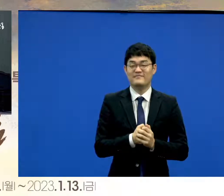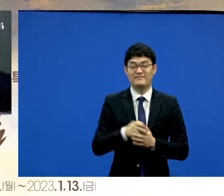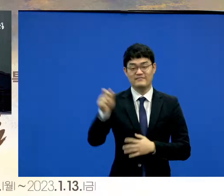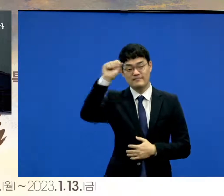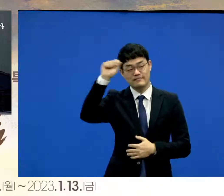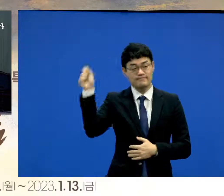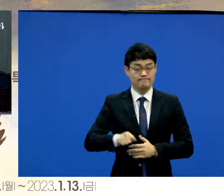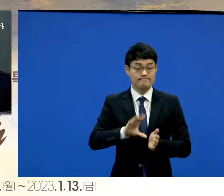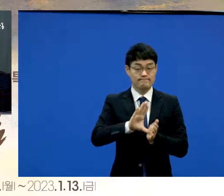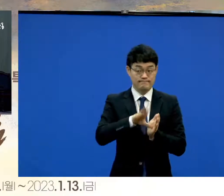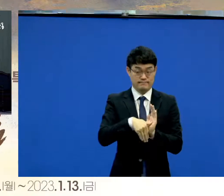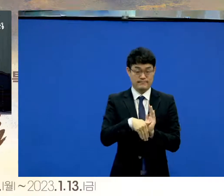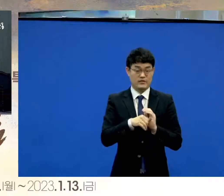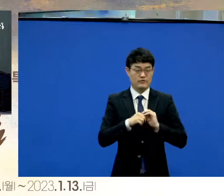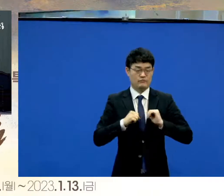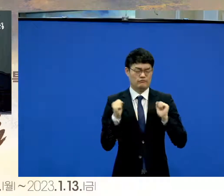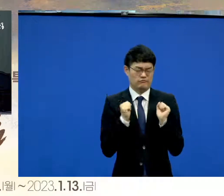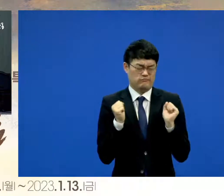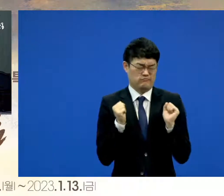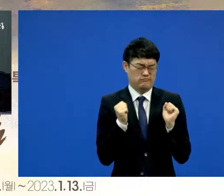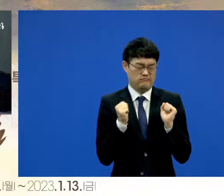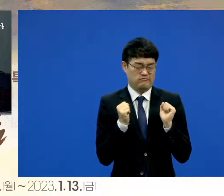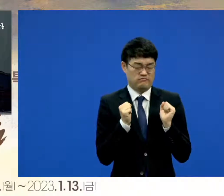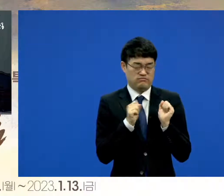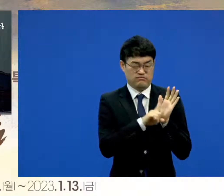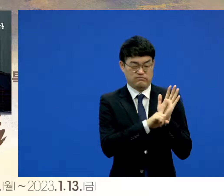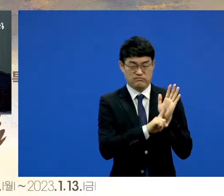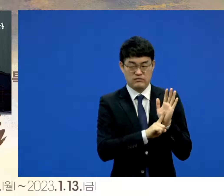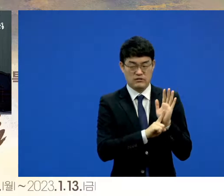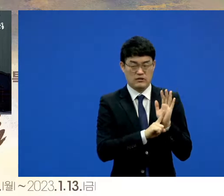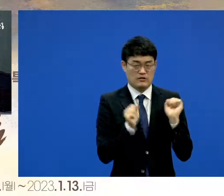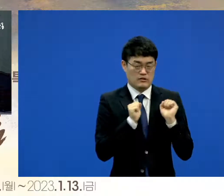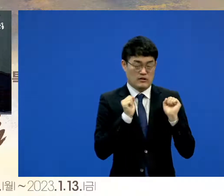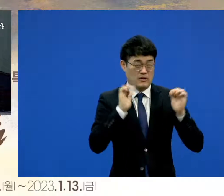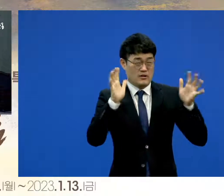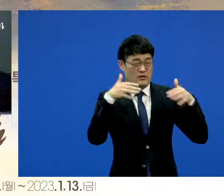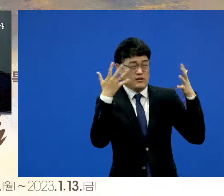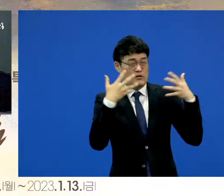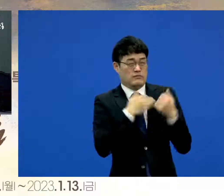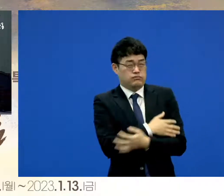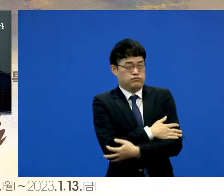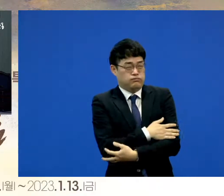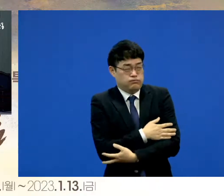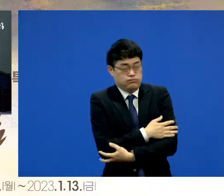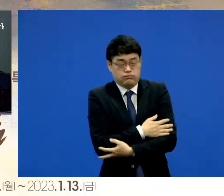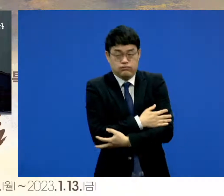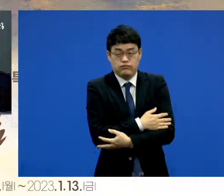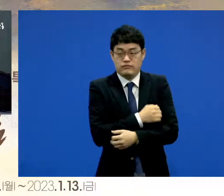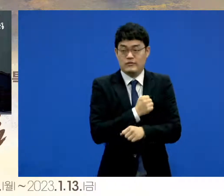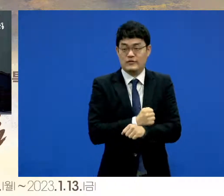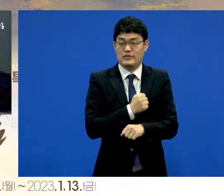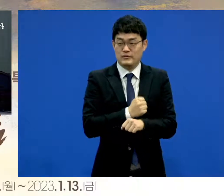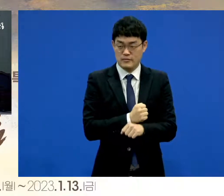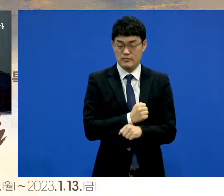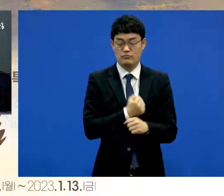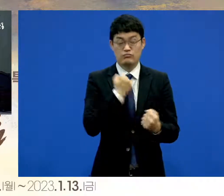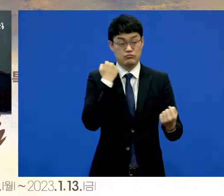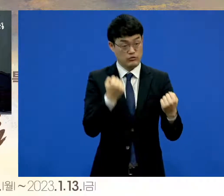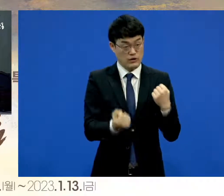새벽에 이렇게 추운 겨울에 찬 바람을 이렇게 쐬면서